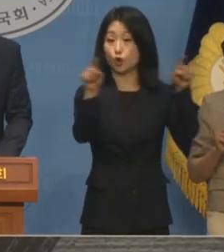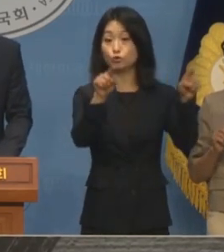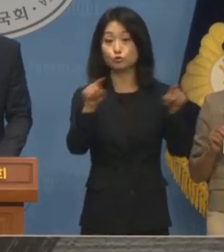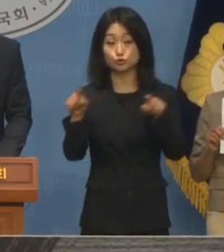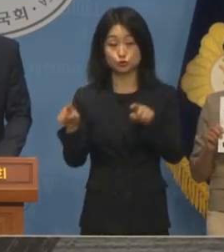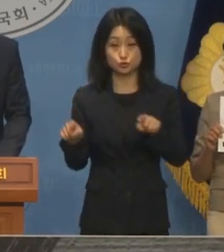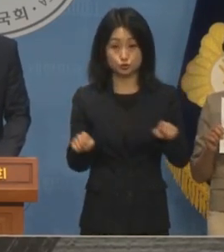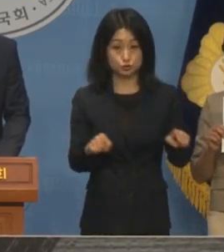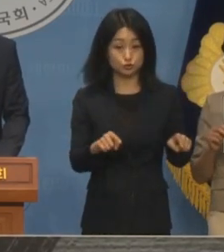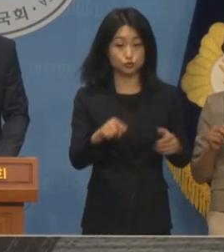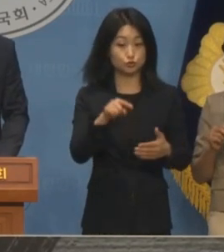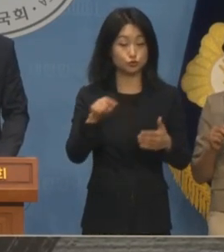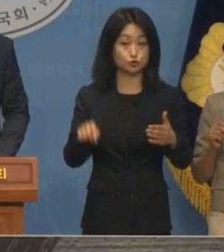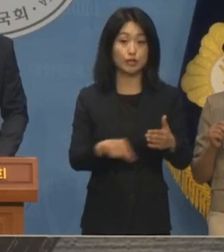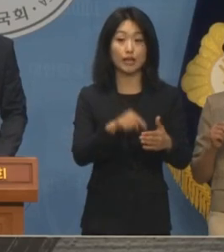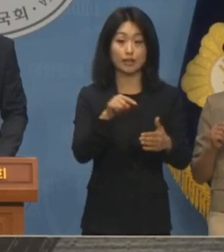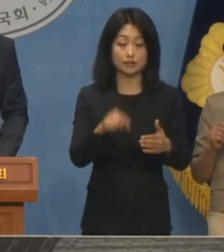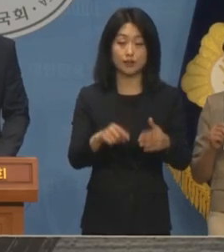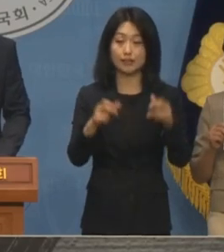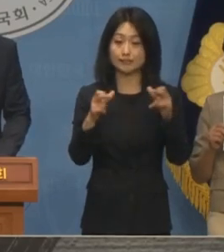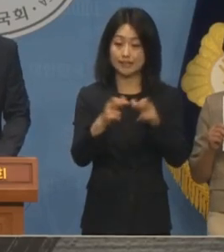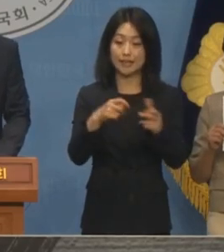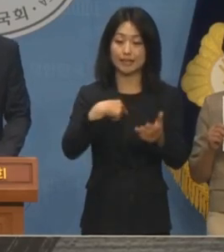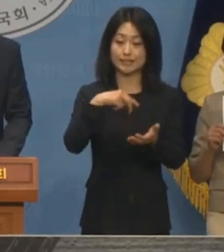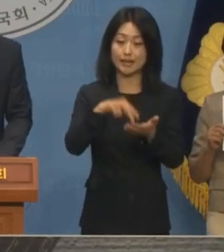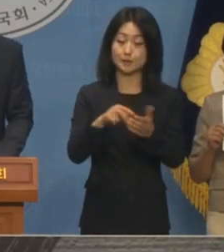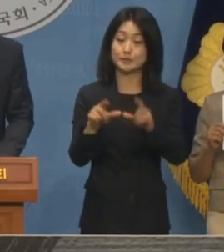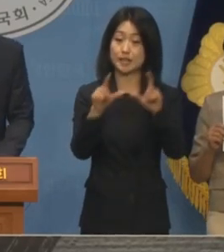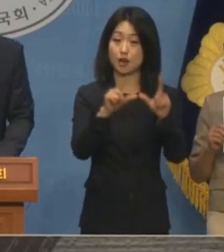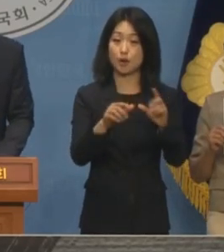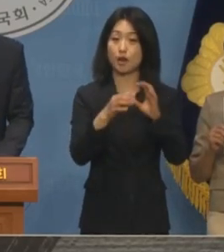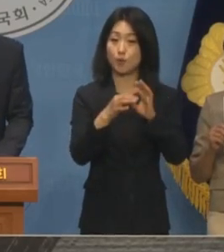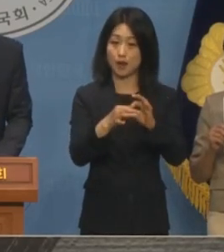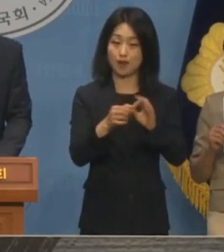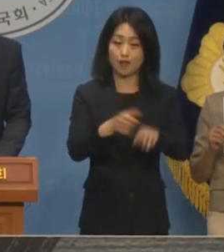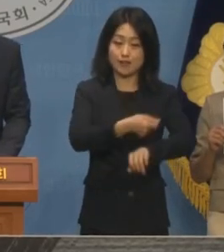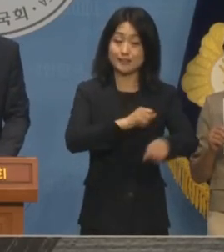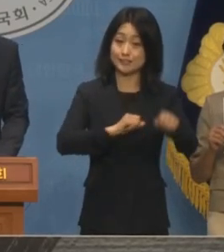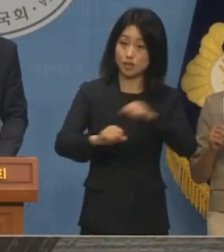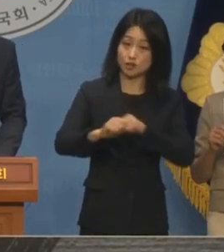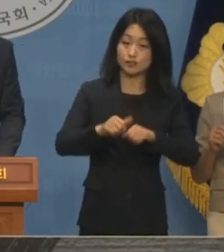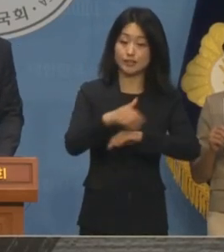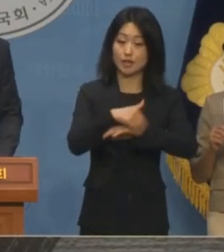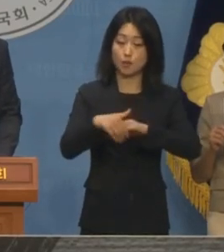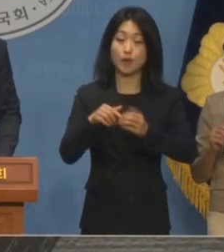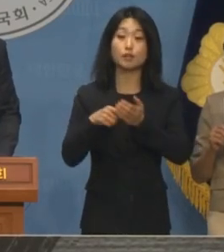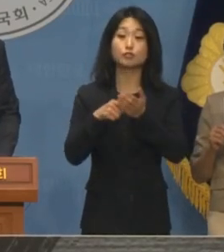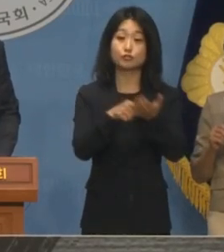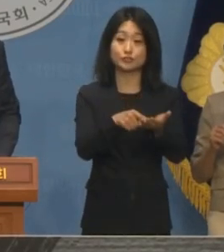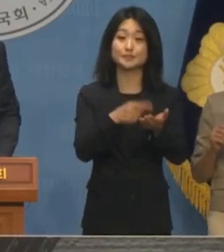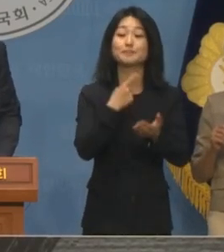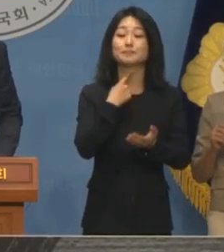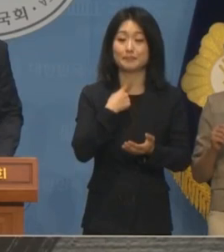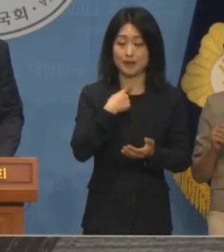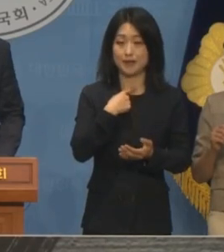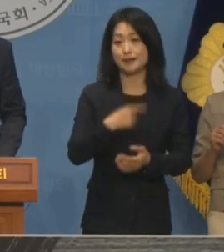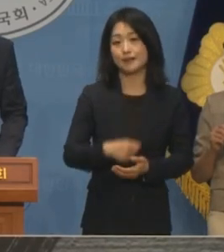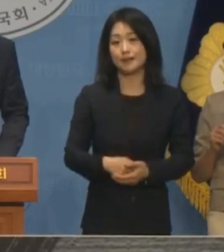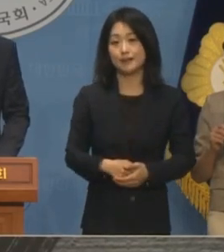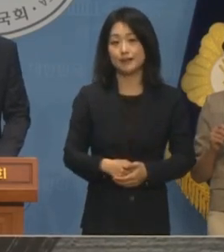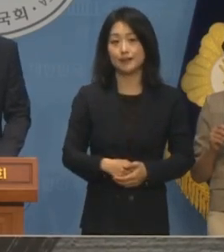지방자치단체들 중에서도 장애인 자립생활과 관련한 적극적인 정책 추진을 앞장서